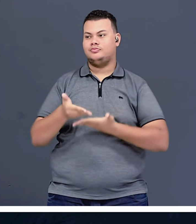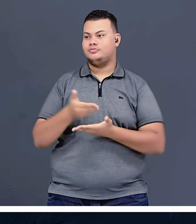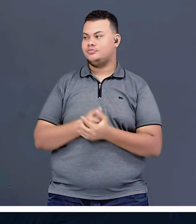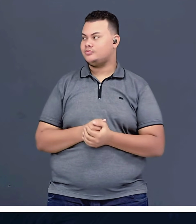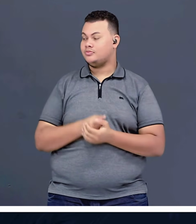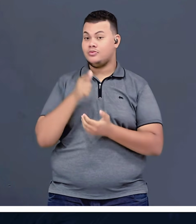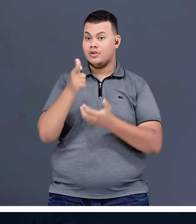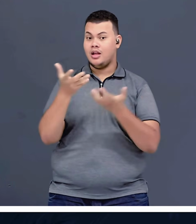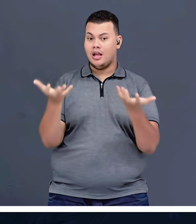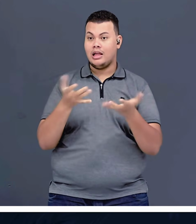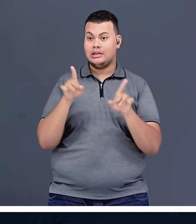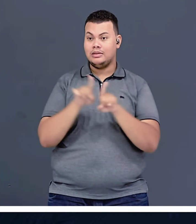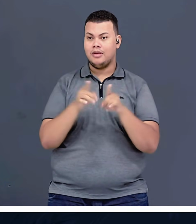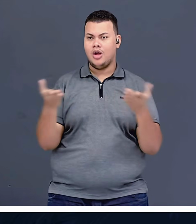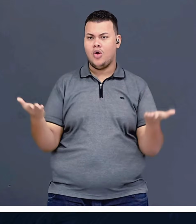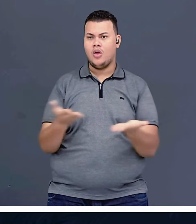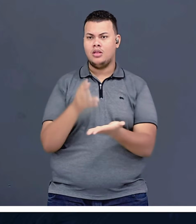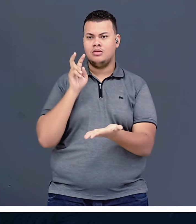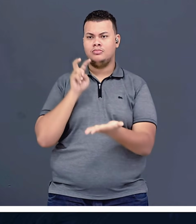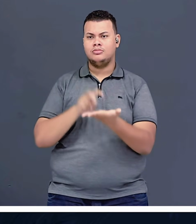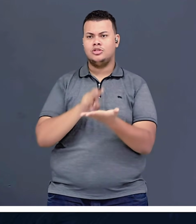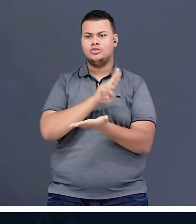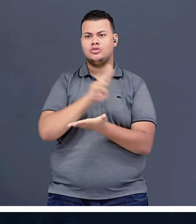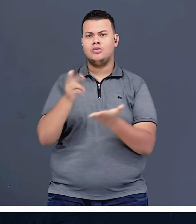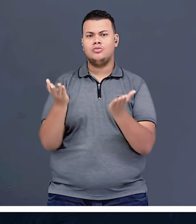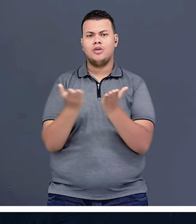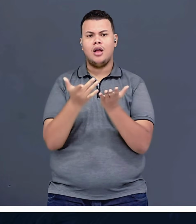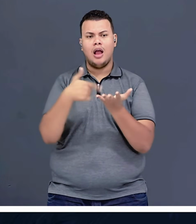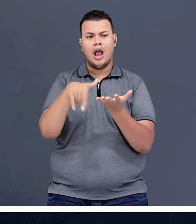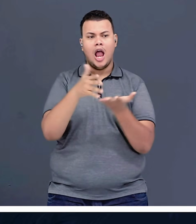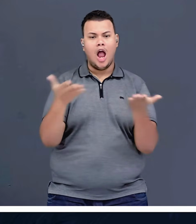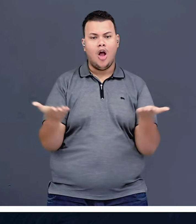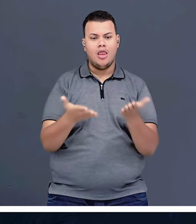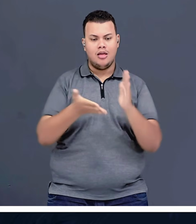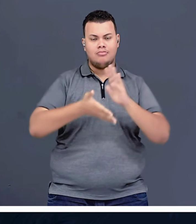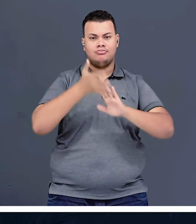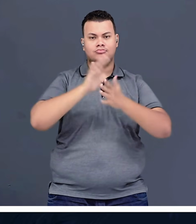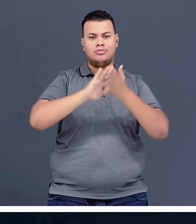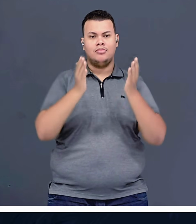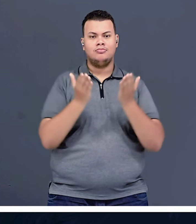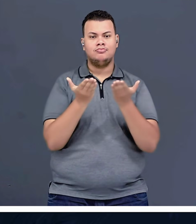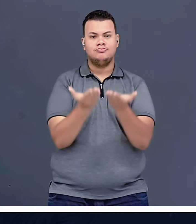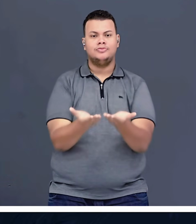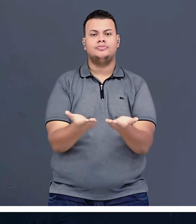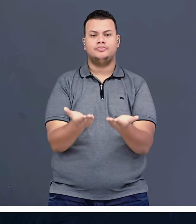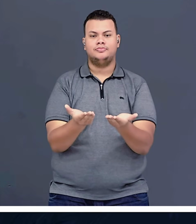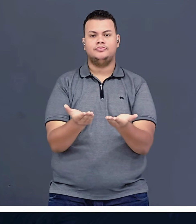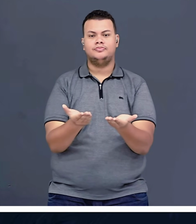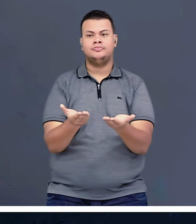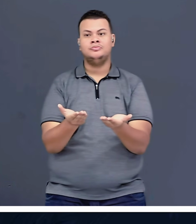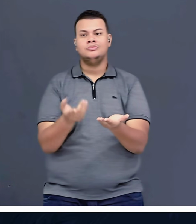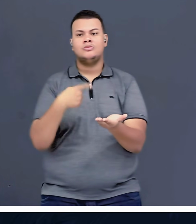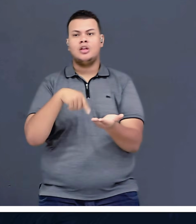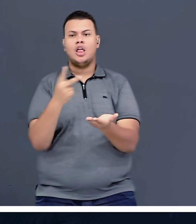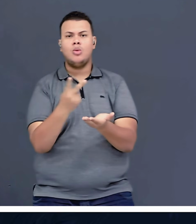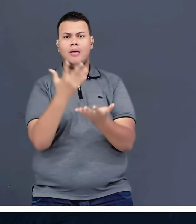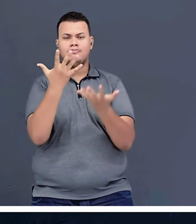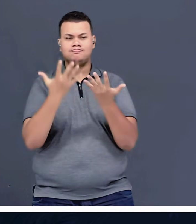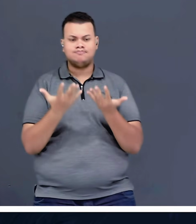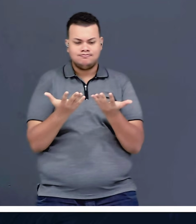Você quer fazer esse gesto nessa manhã? Em nome de Jesus, coloque suas mãos assim, à sua frente, as duas